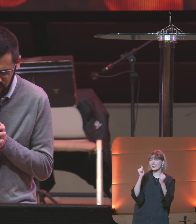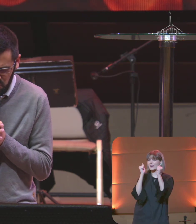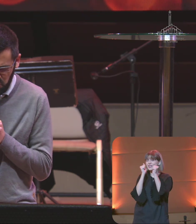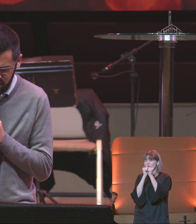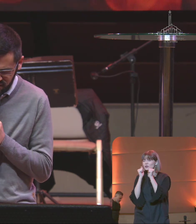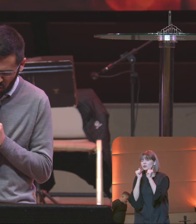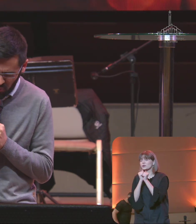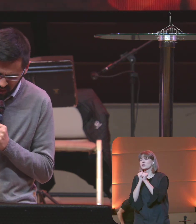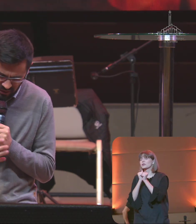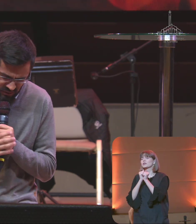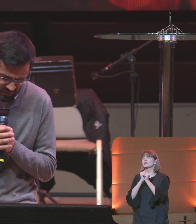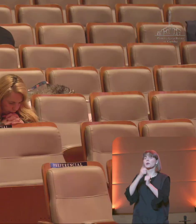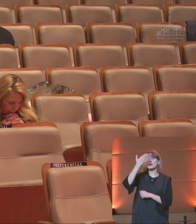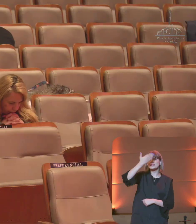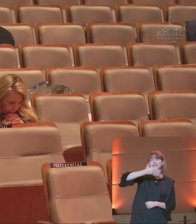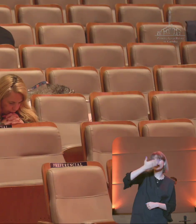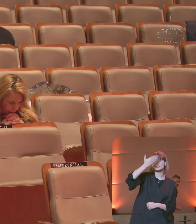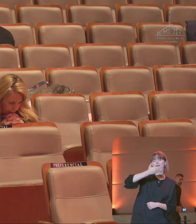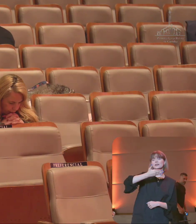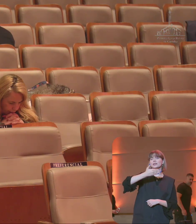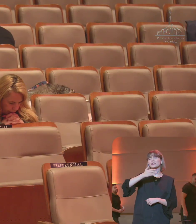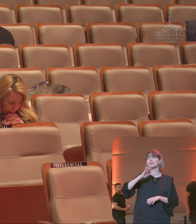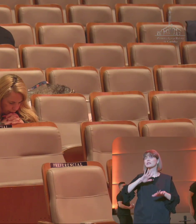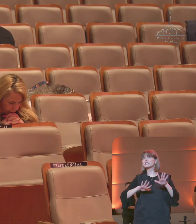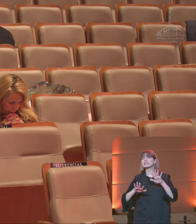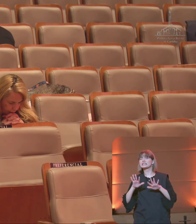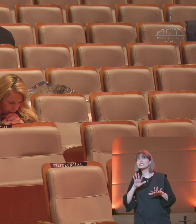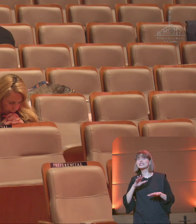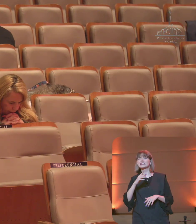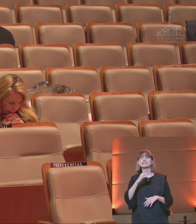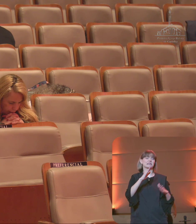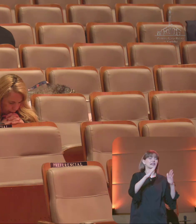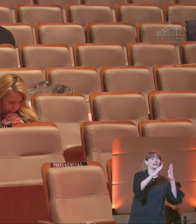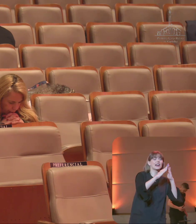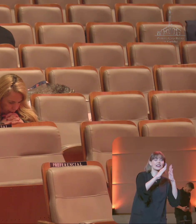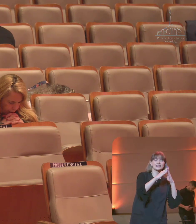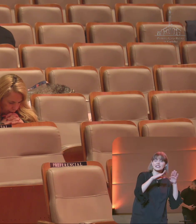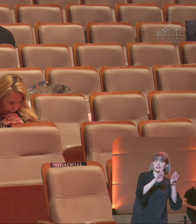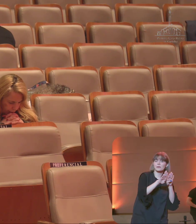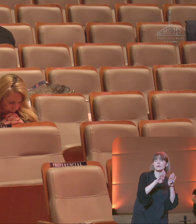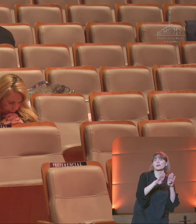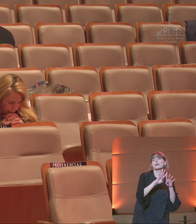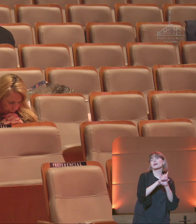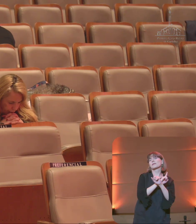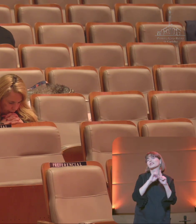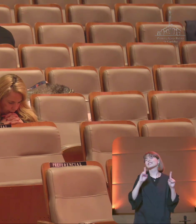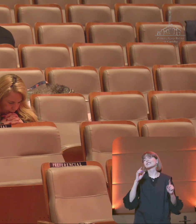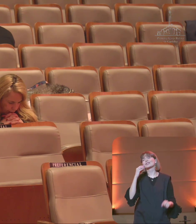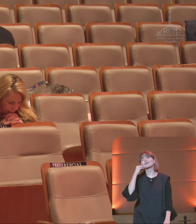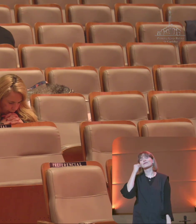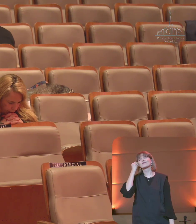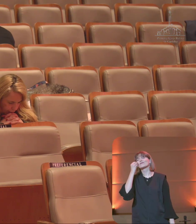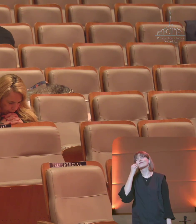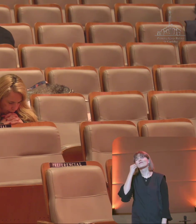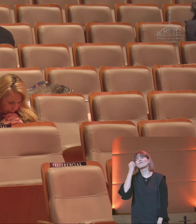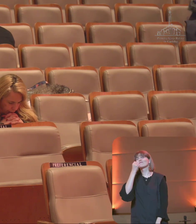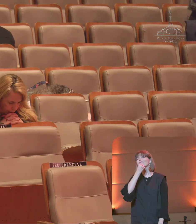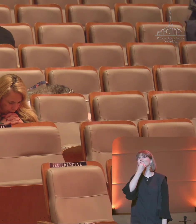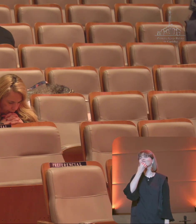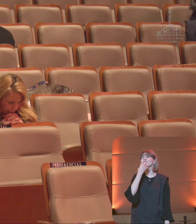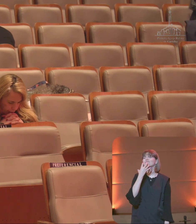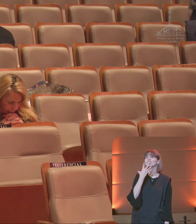aqui presencialmente, muitos outros, ó Deus, nas suas casas também. Mas que privilégio, Deus, que nós